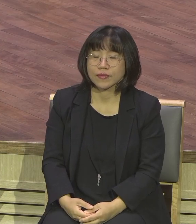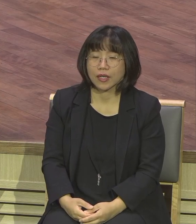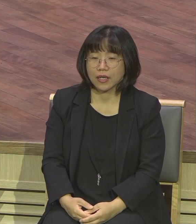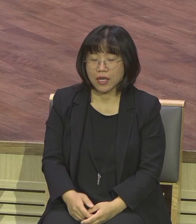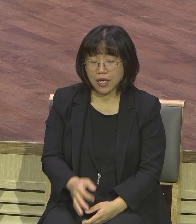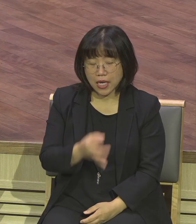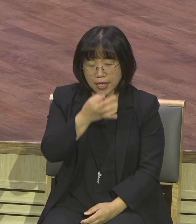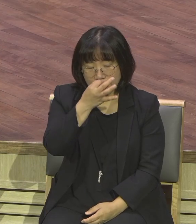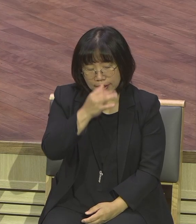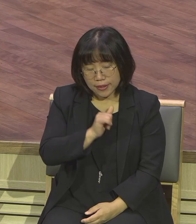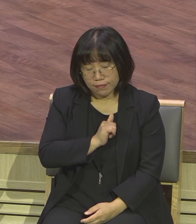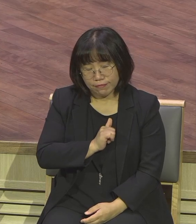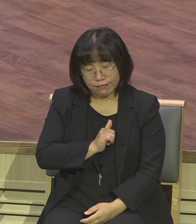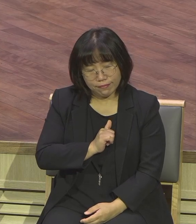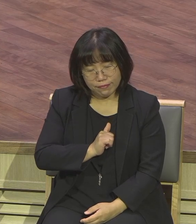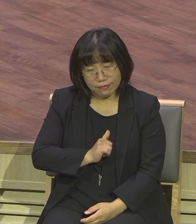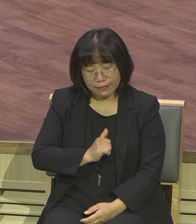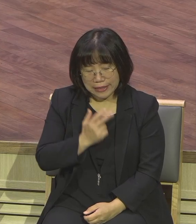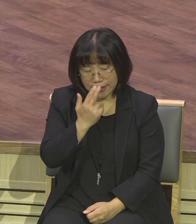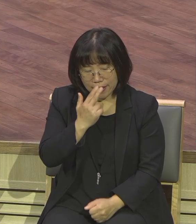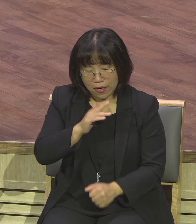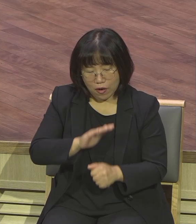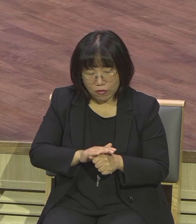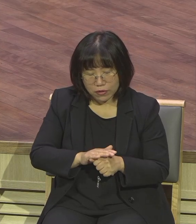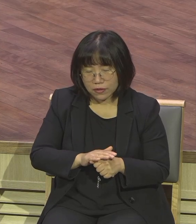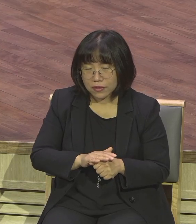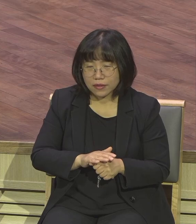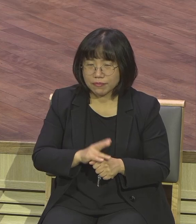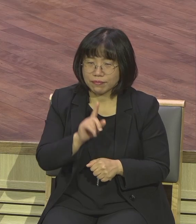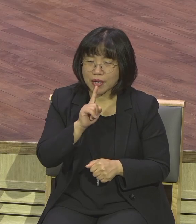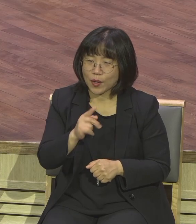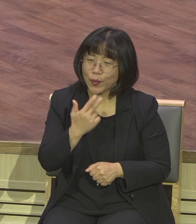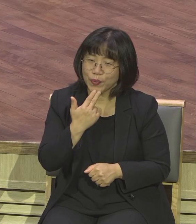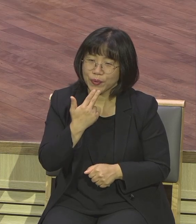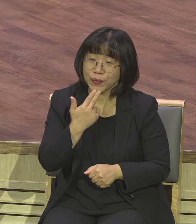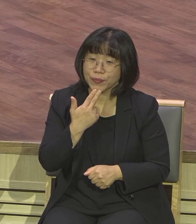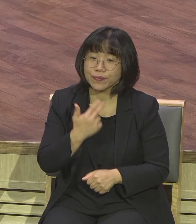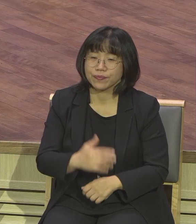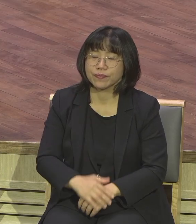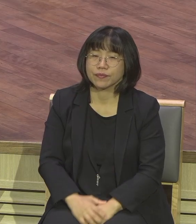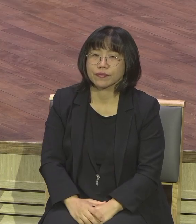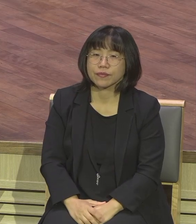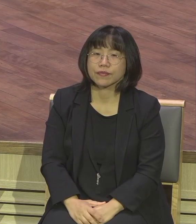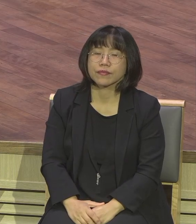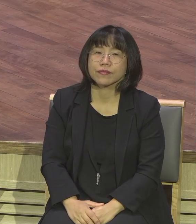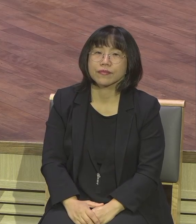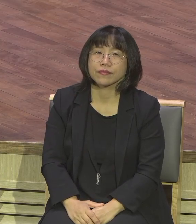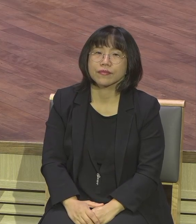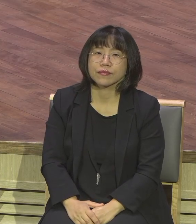참고 막 그렇게 억울하게 쉬지 않다라고 그냥 아무도 없어. 언약자로서.